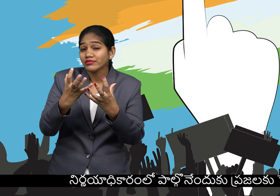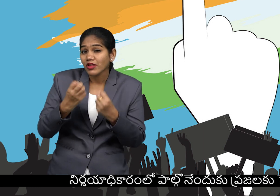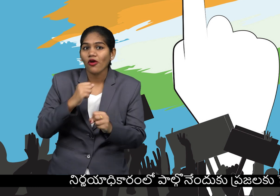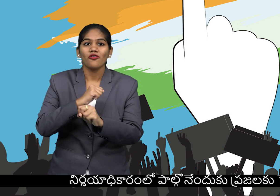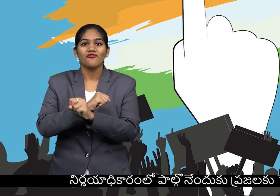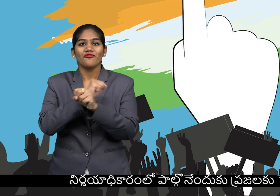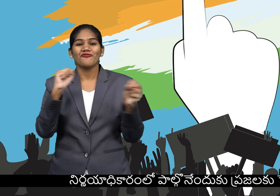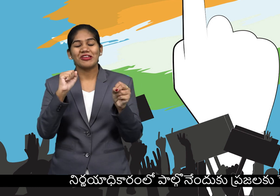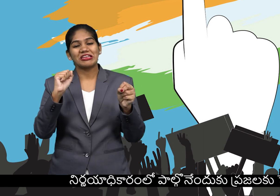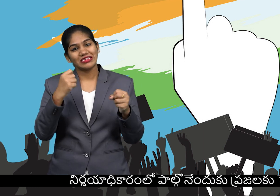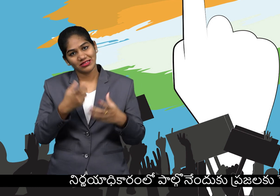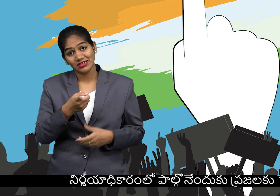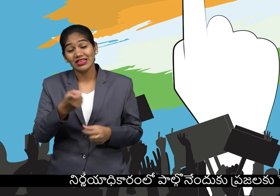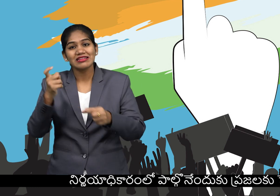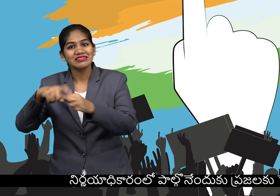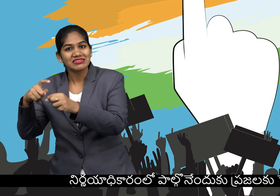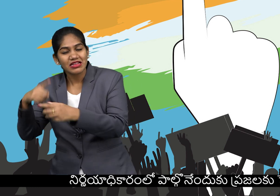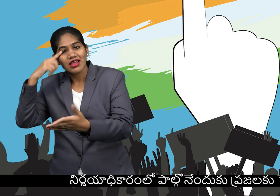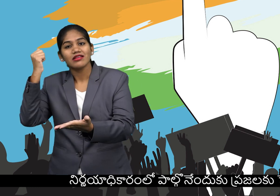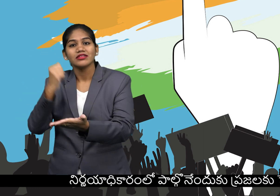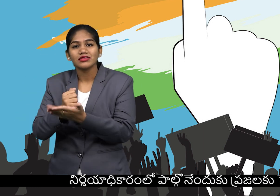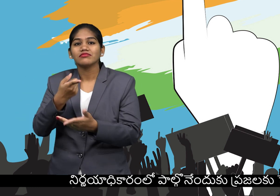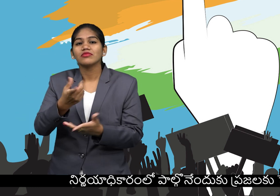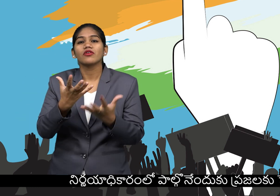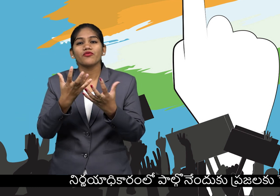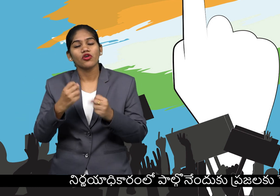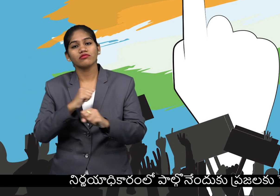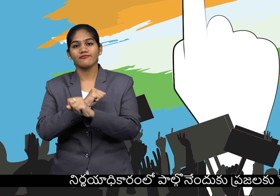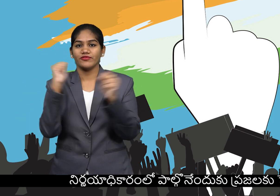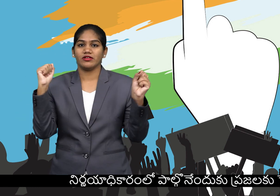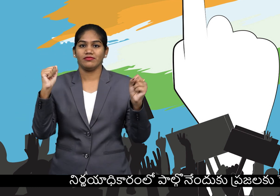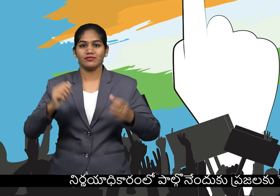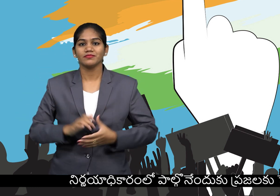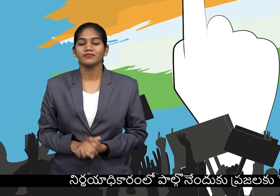నిర్ణయాధికారంలో పాల్గొనేందుకు ప్రజలకు స్వేచ్ఛ అవసరం.